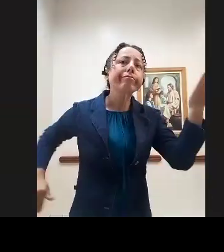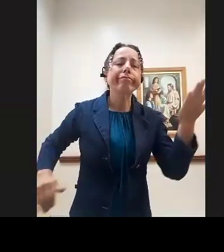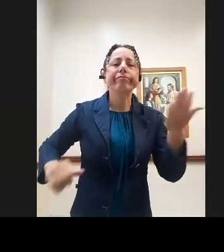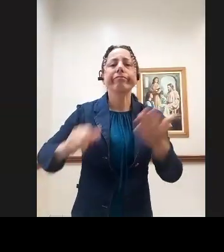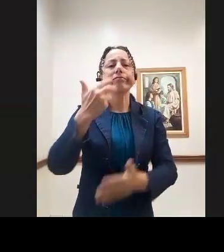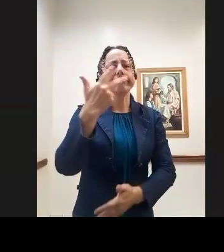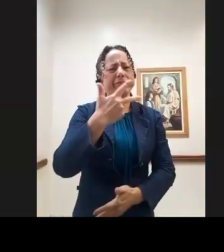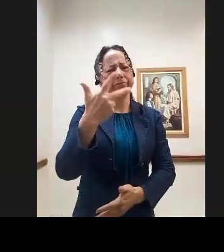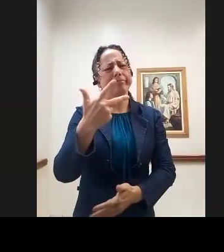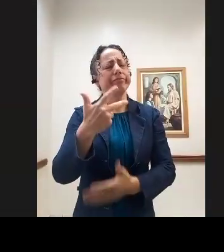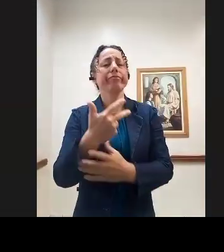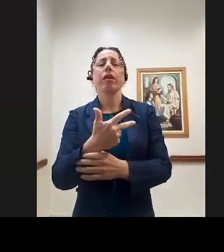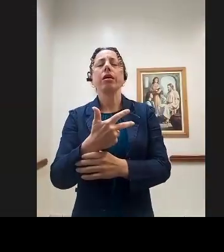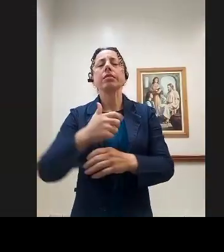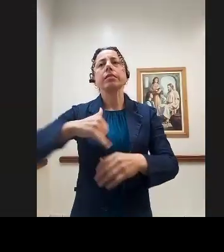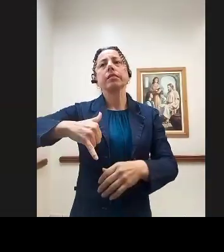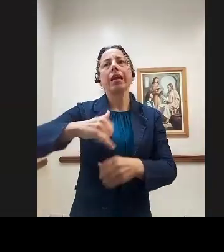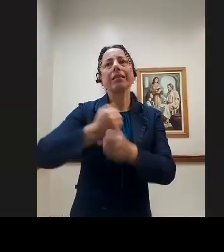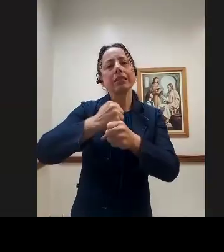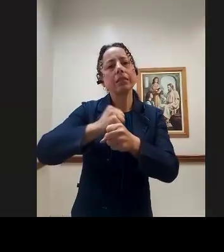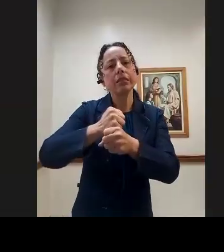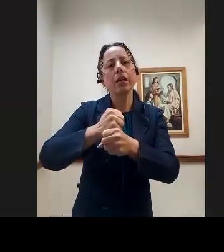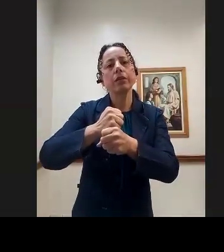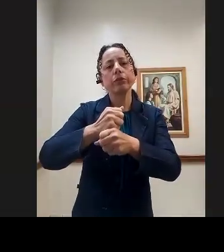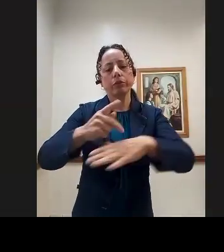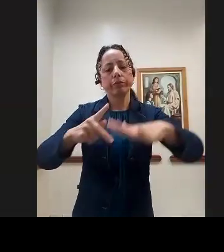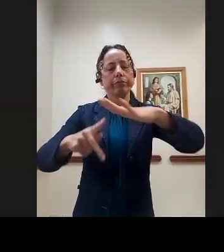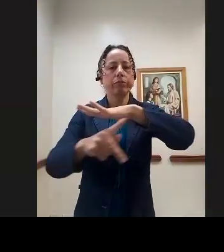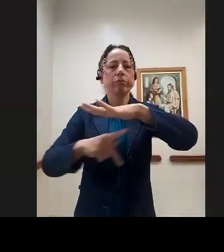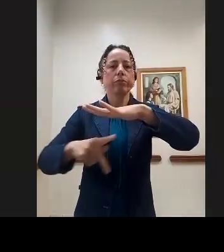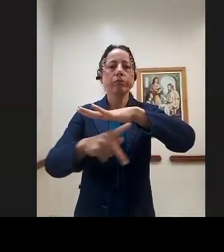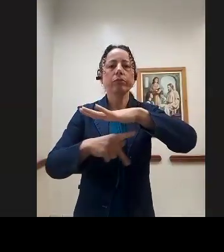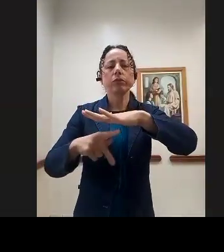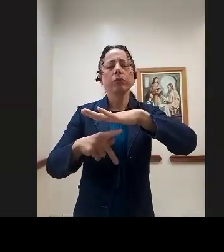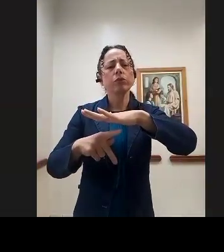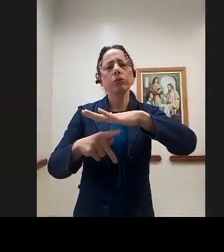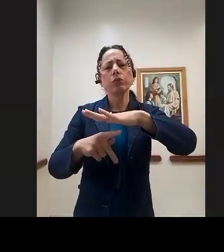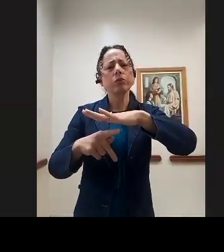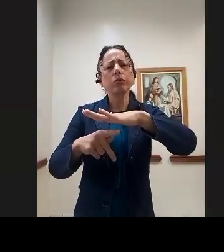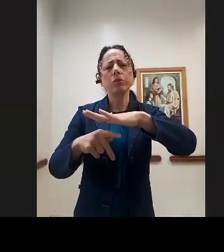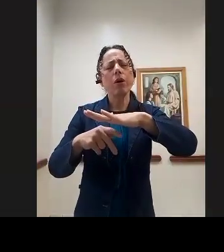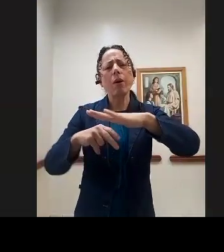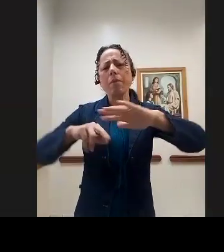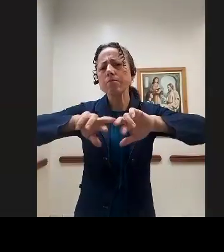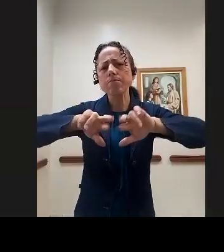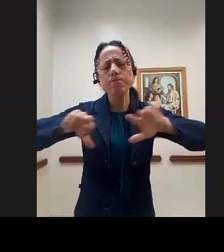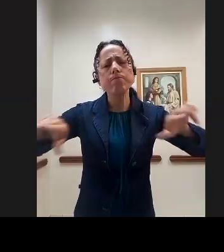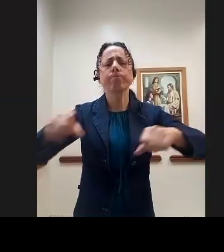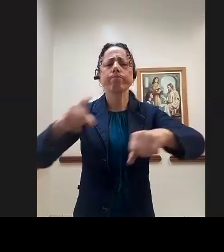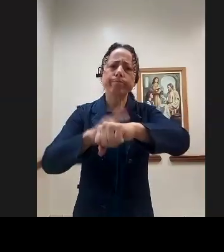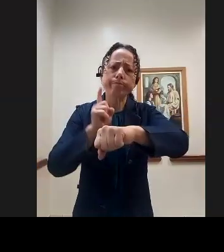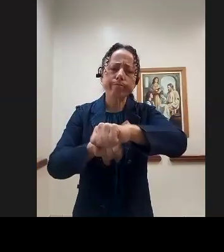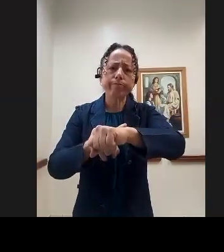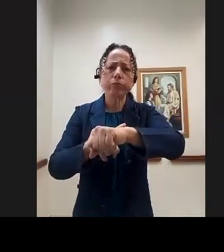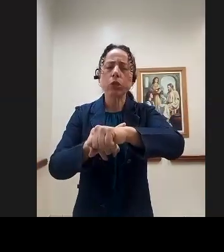quase toda. Acho que, na verdade, eu não vou contar agora, mas eu perdi todos os jovens. E eu vejo meus filhos indo para